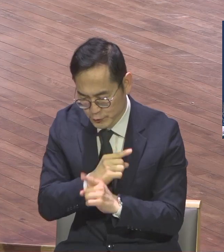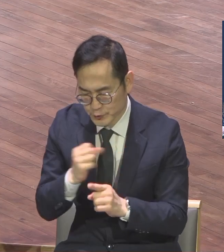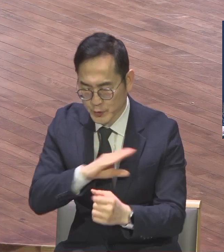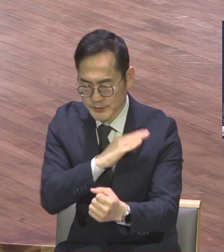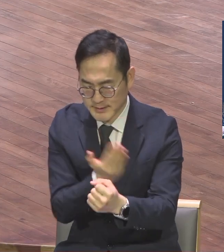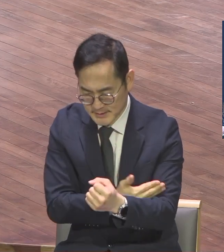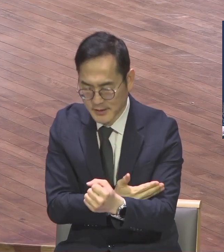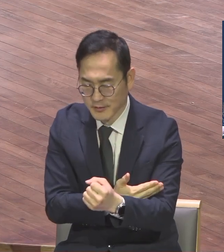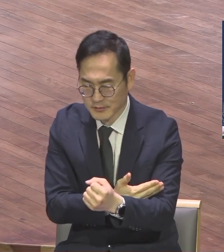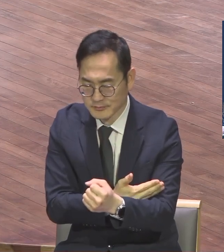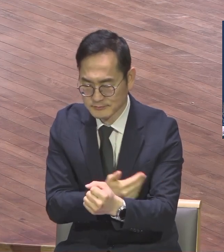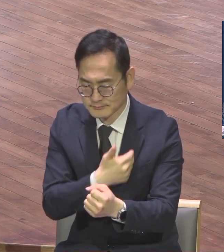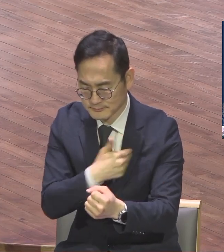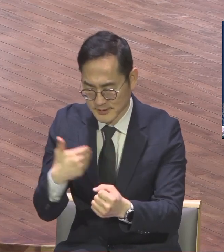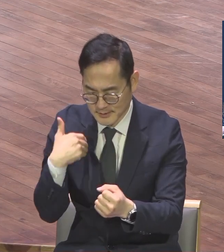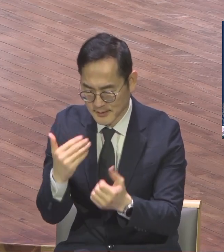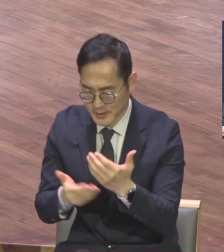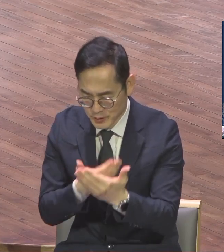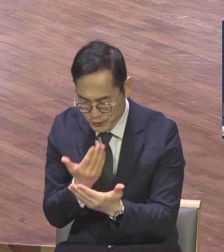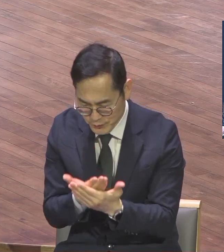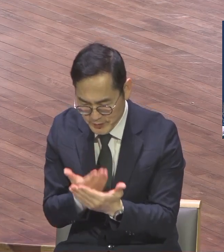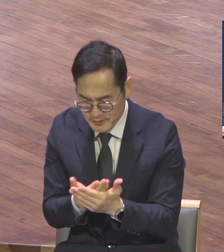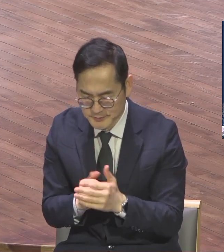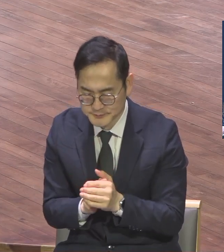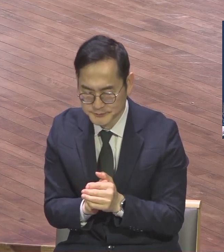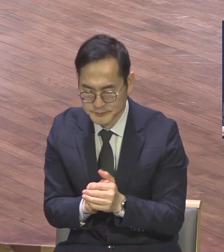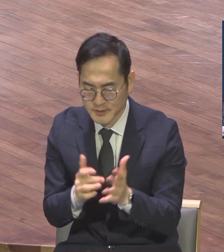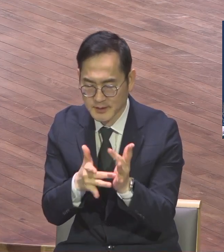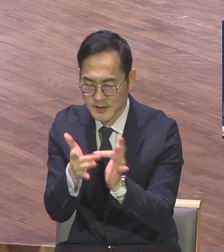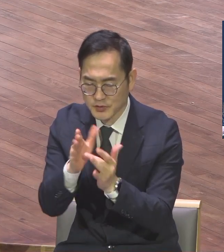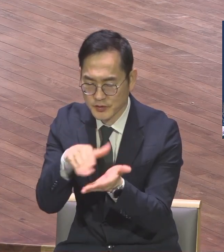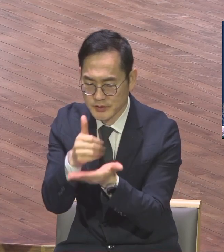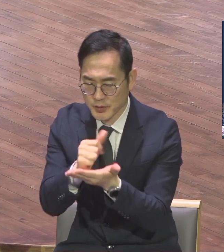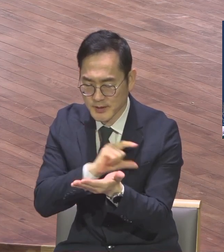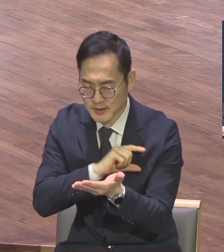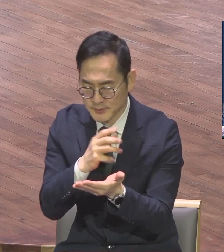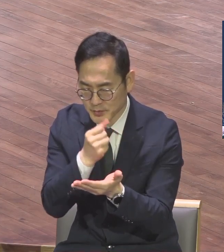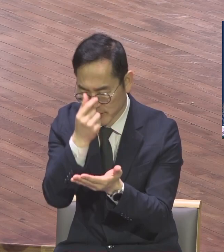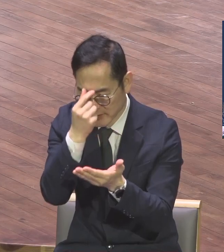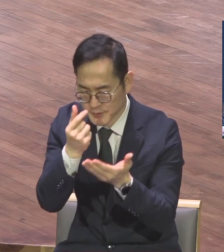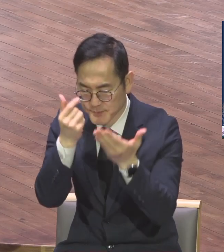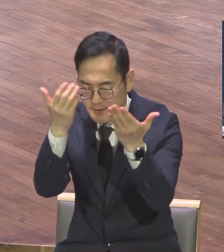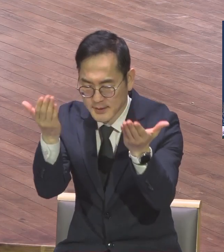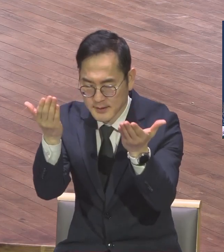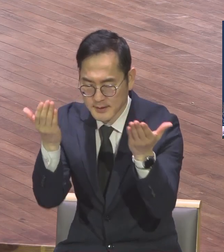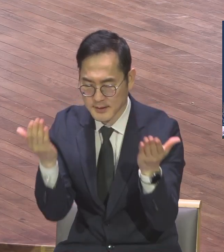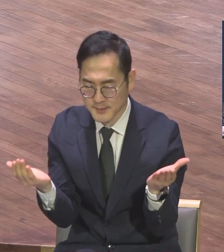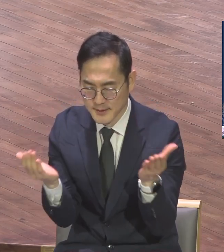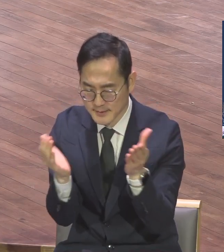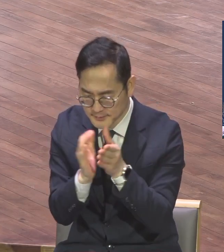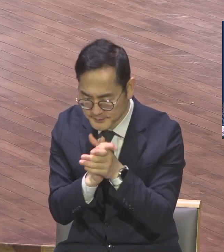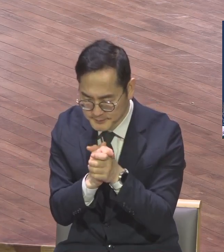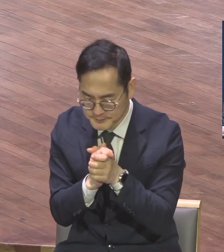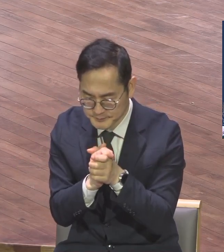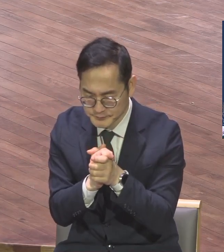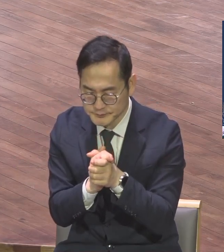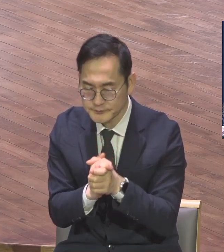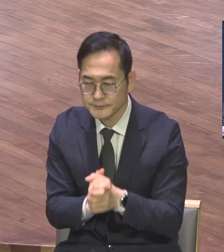귀한 시간 되게 하여 주옵소서. 예수 그리스도 이름으로 기도드리옵나이다. 아멘.